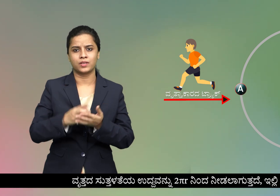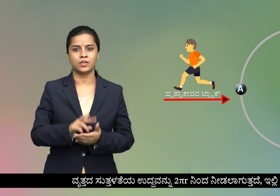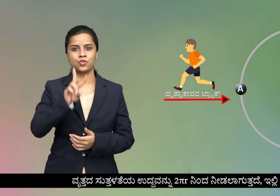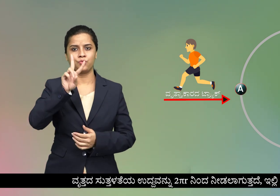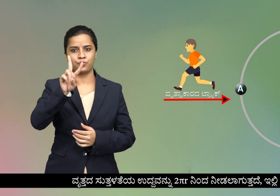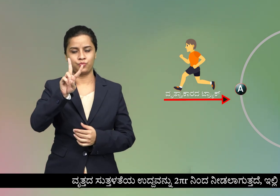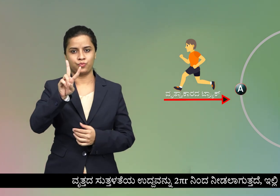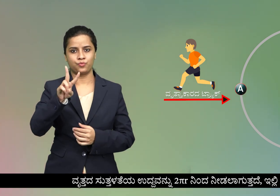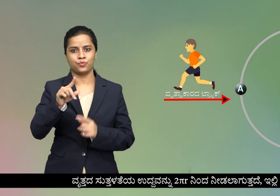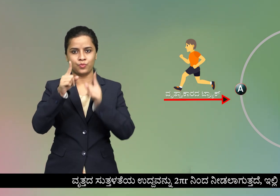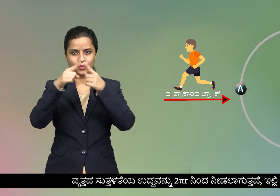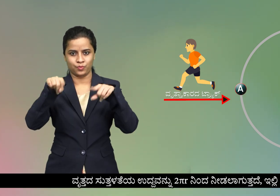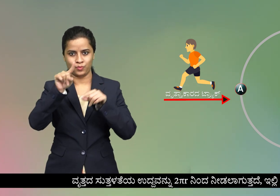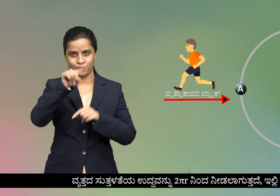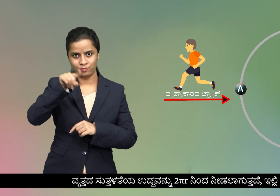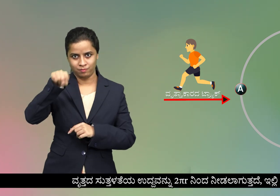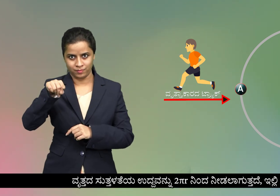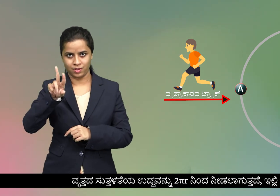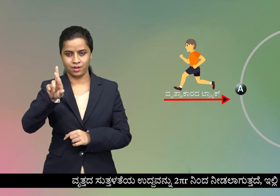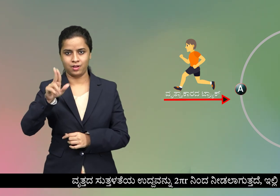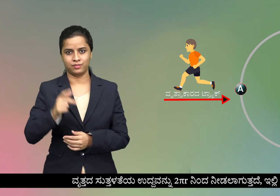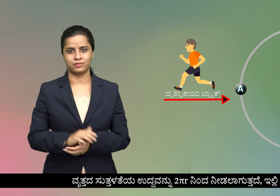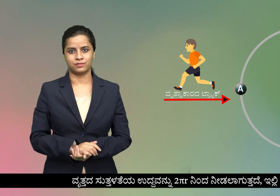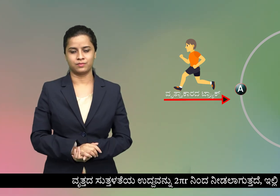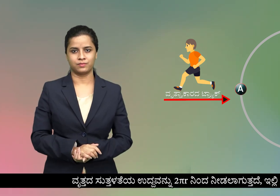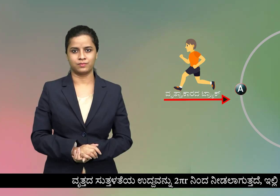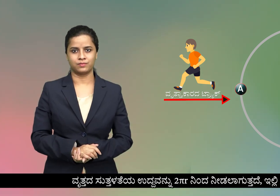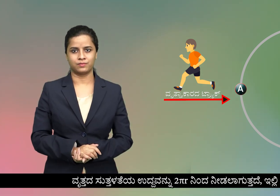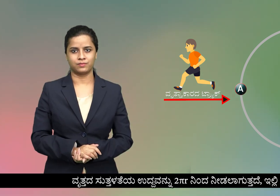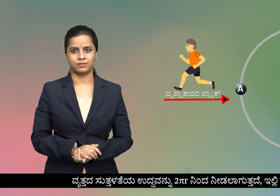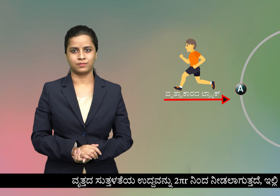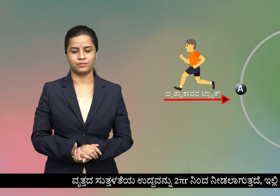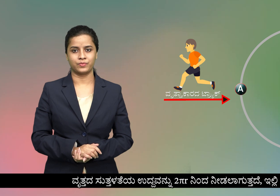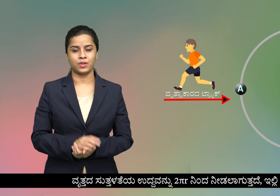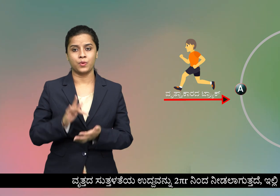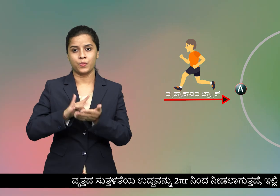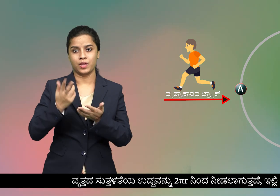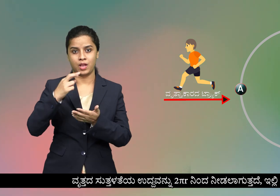ವೃತ್ತದ ಸುತ್ತಳತೆಯ ಉದ್ದವನ್ನ 2πr ನಿಂದ ನೀಡಲಾಗುತ್ತೆ.